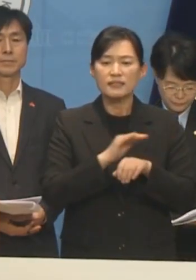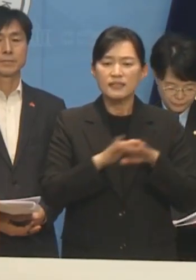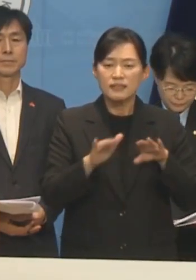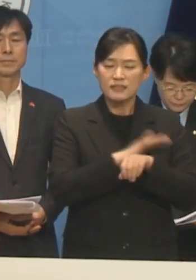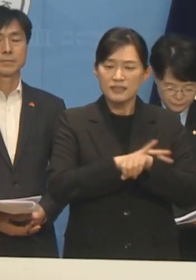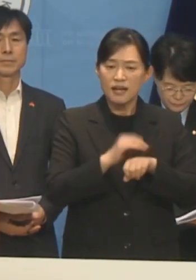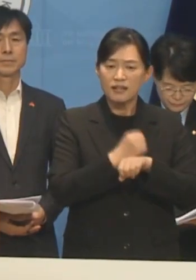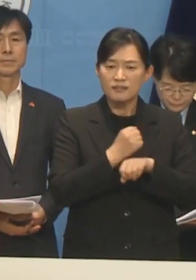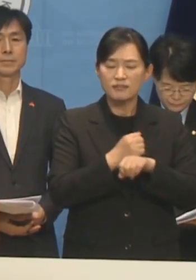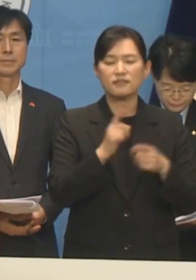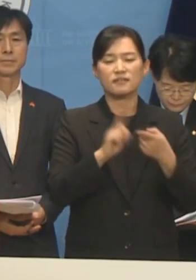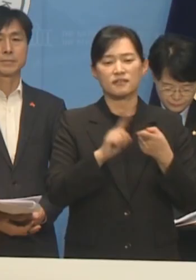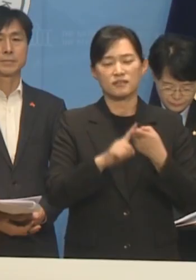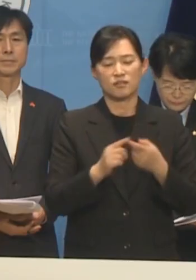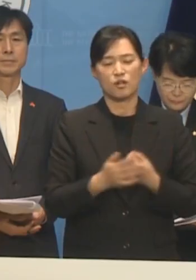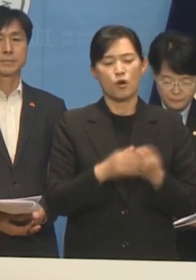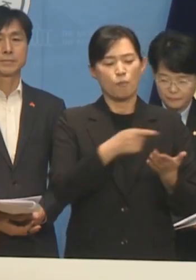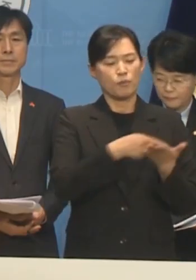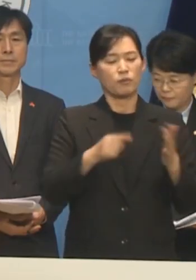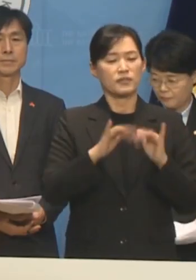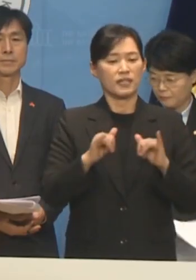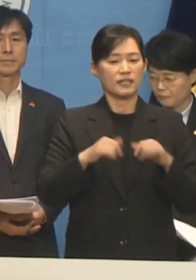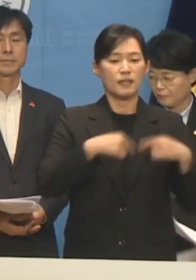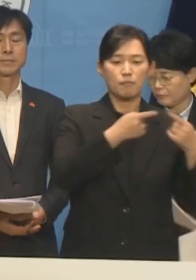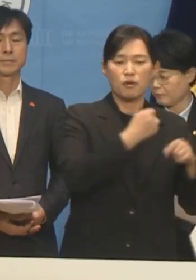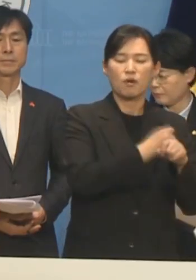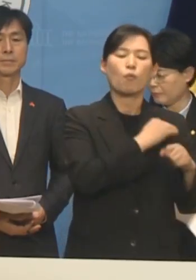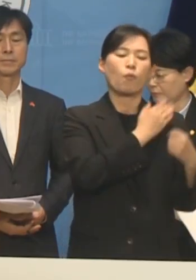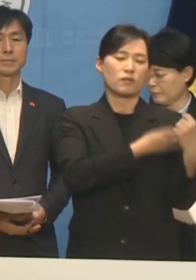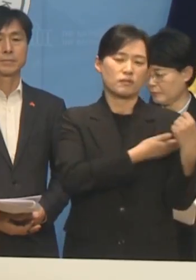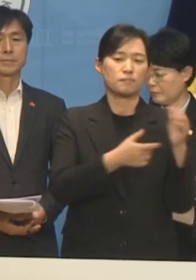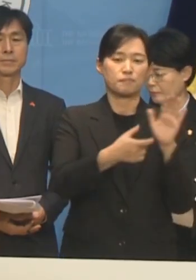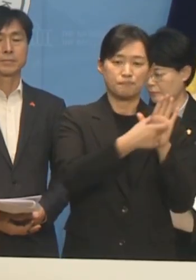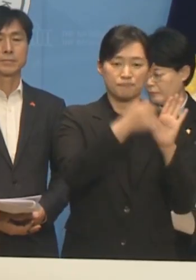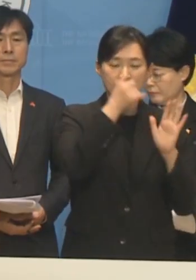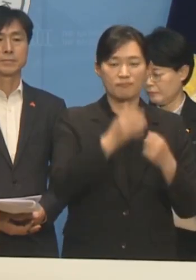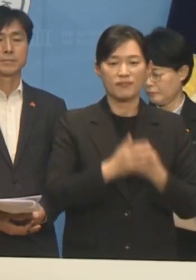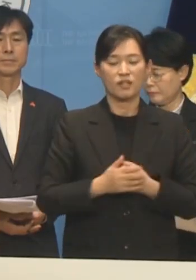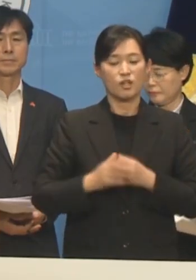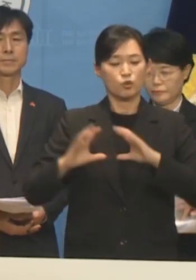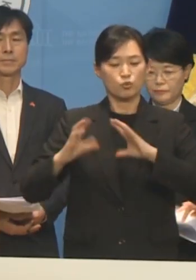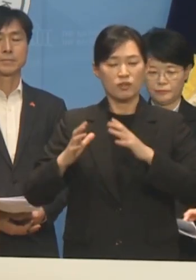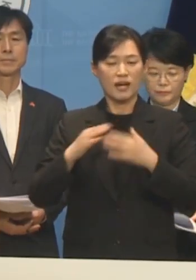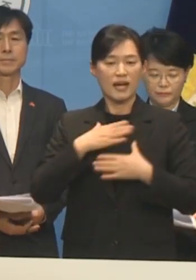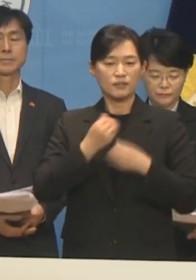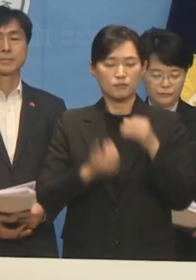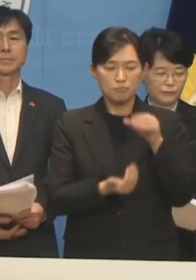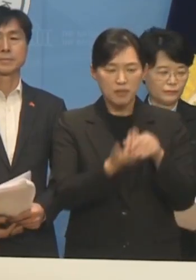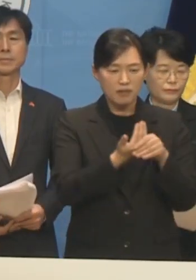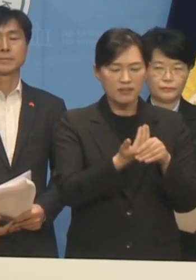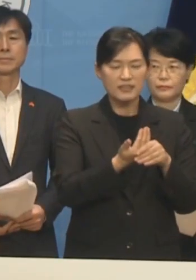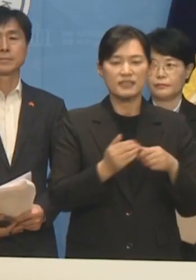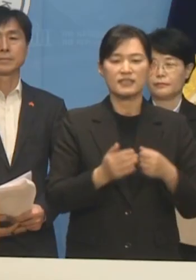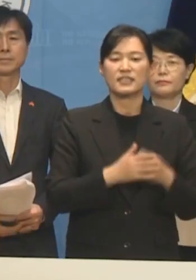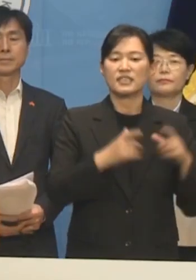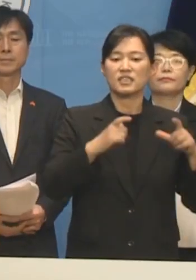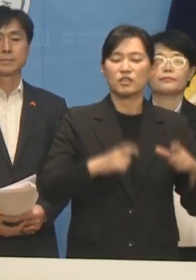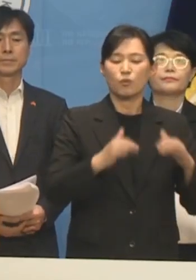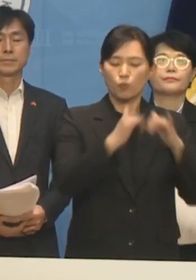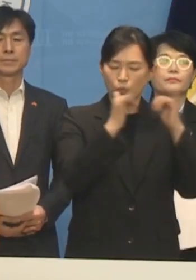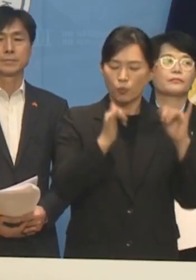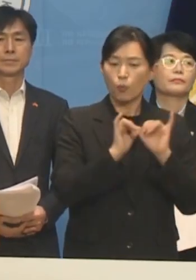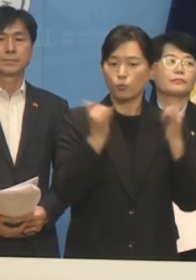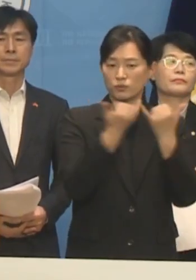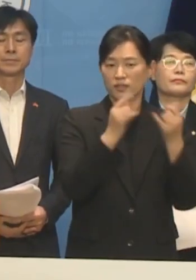했는지 조사할 때 피해자가 참여할 권리도 보장했습니다. 국가가 안전사고로 영향을 받은 지역 공동체를 위한 대책을